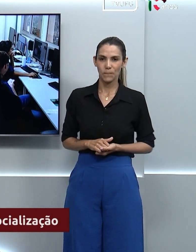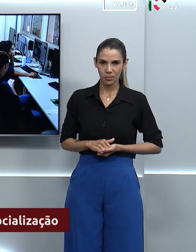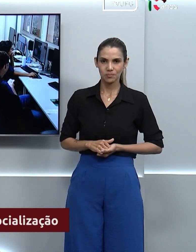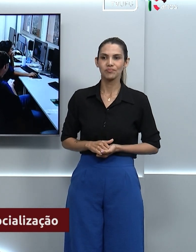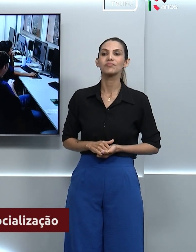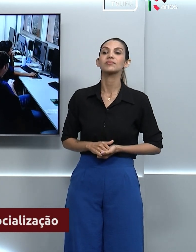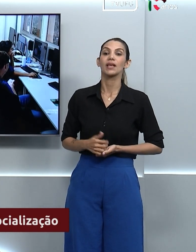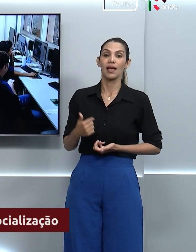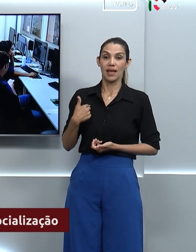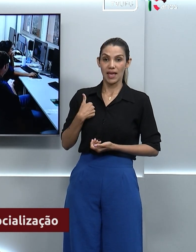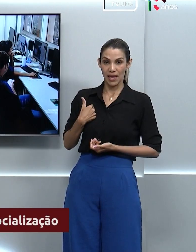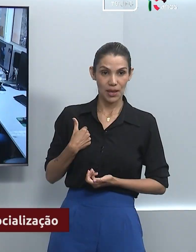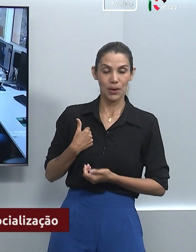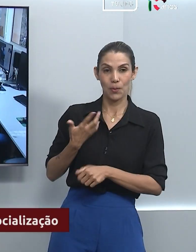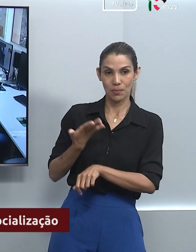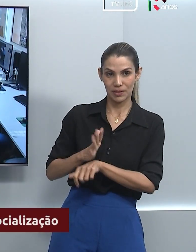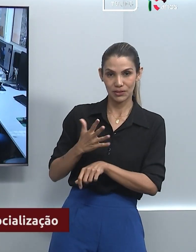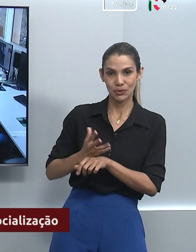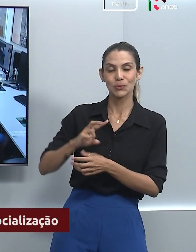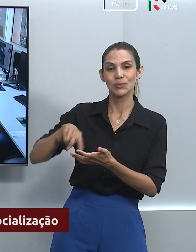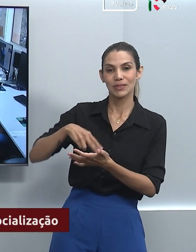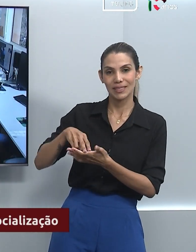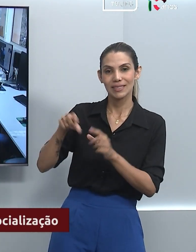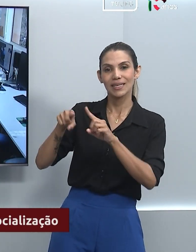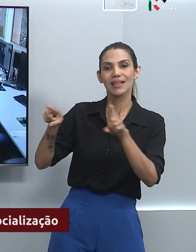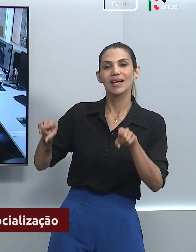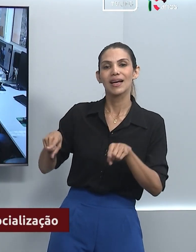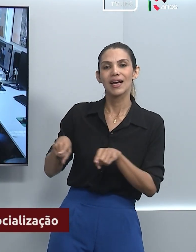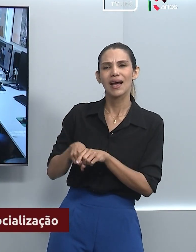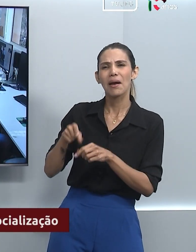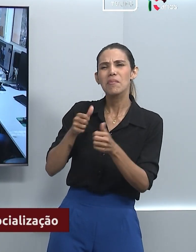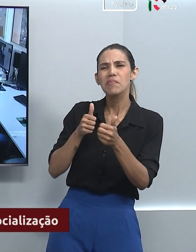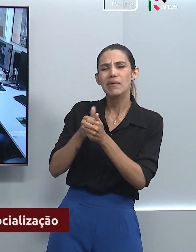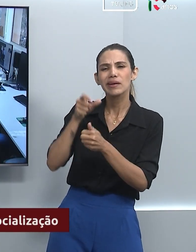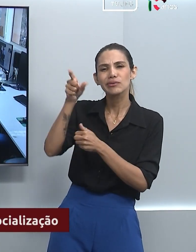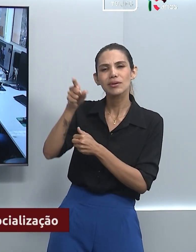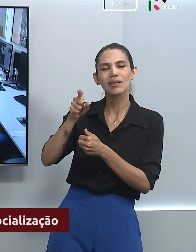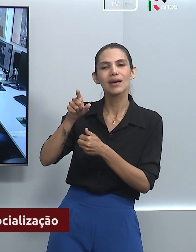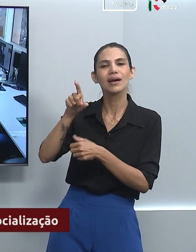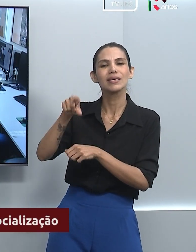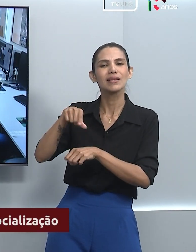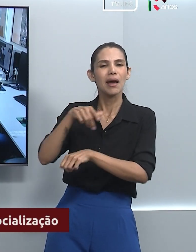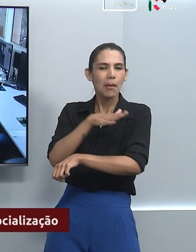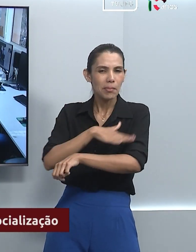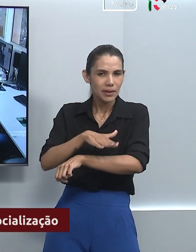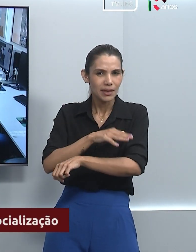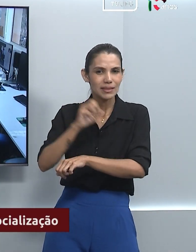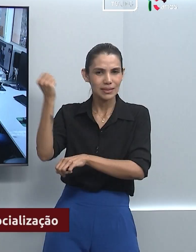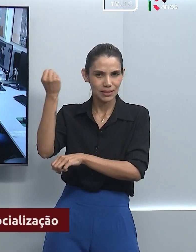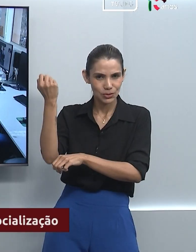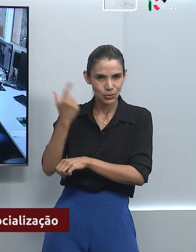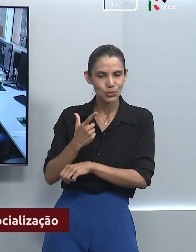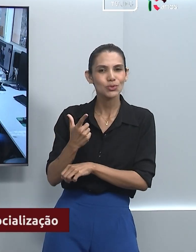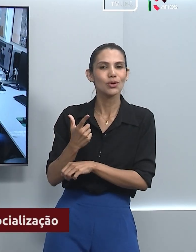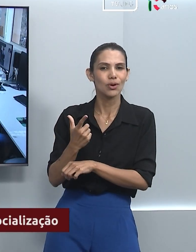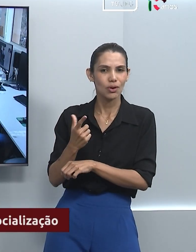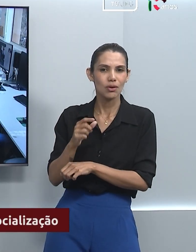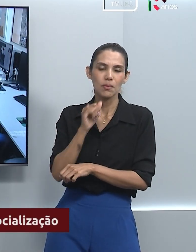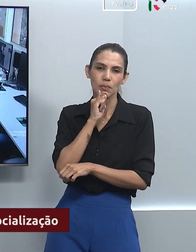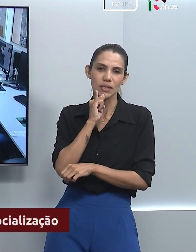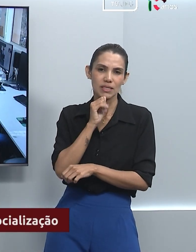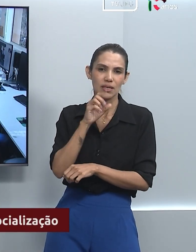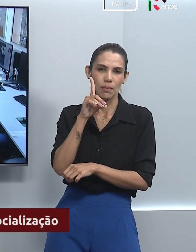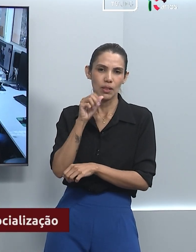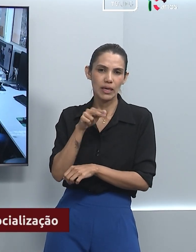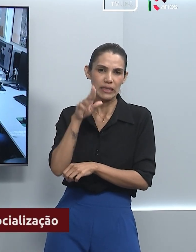num estúdio que fica ali perto da Praça do Sol. E faço danças mais relacionadas às danças urbanas mesmo, como